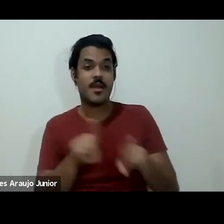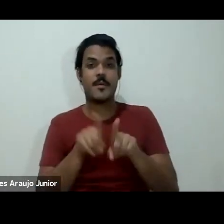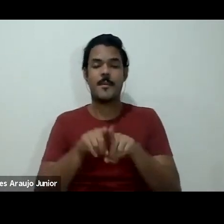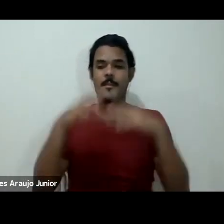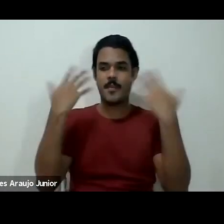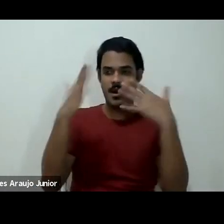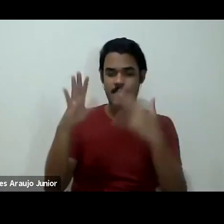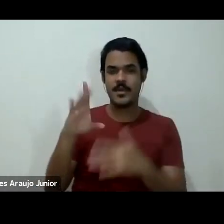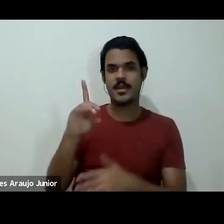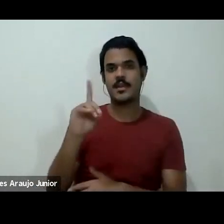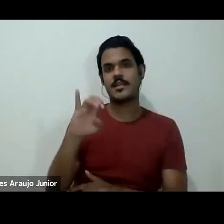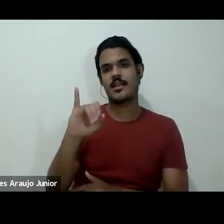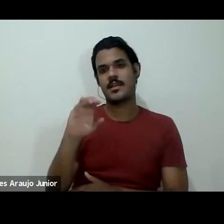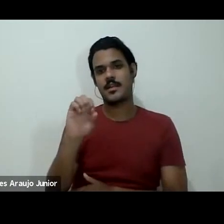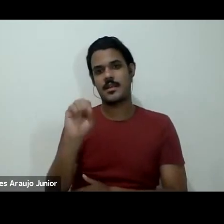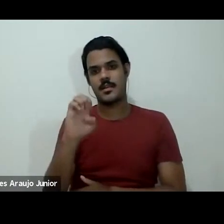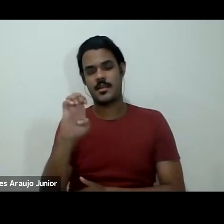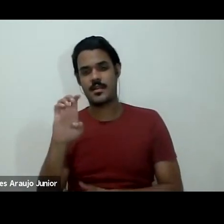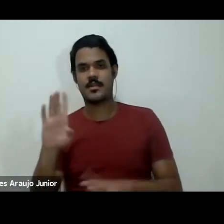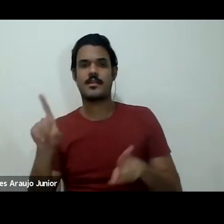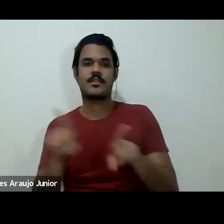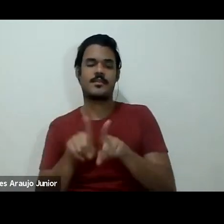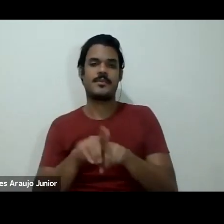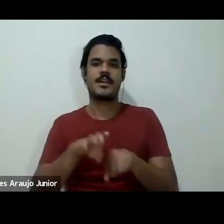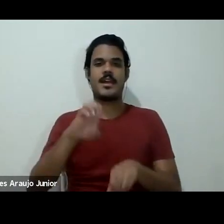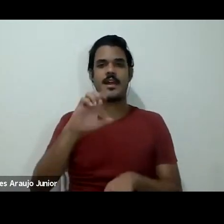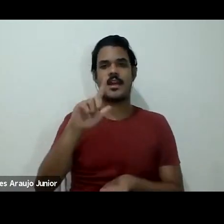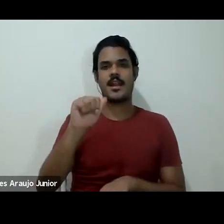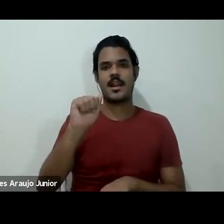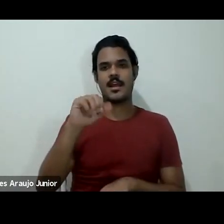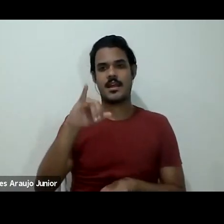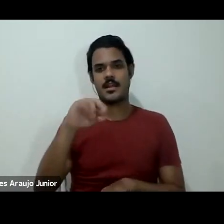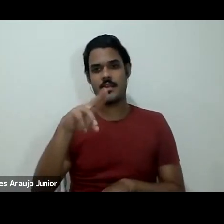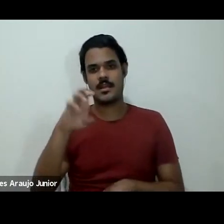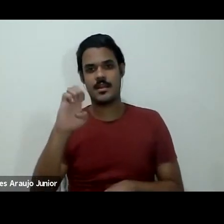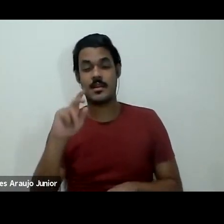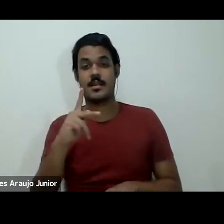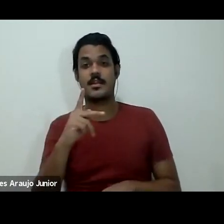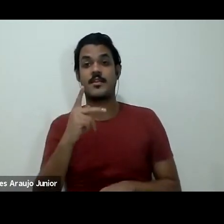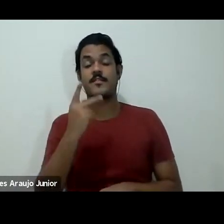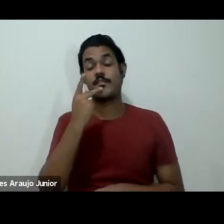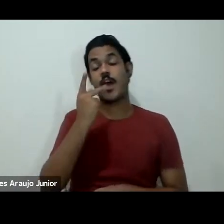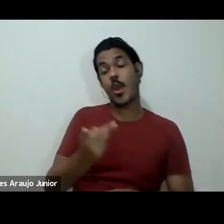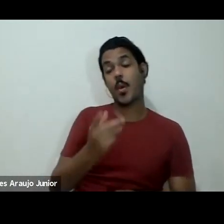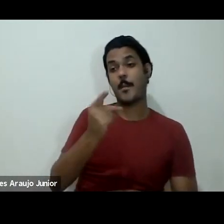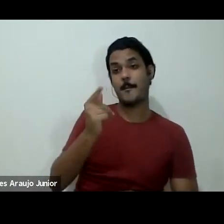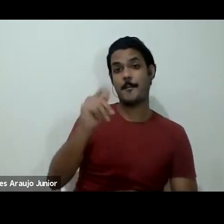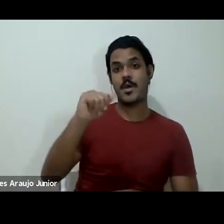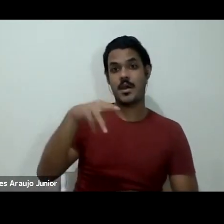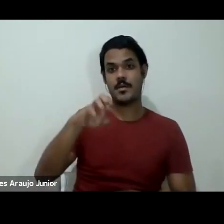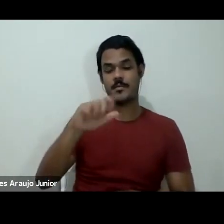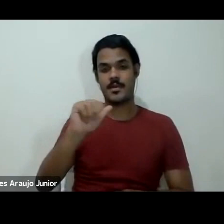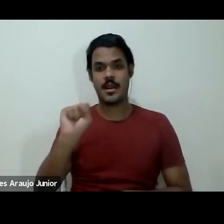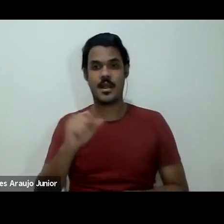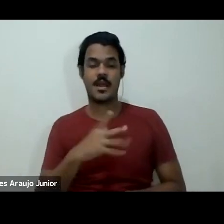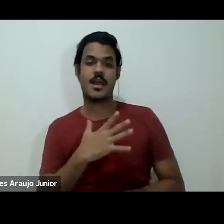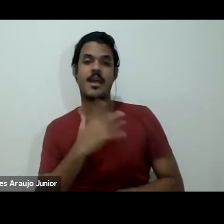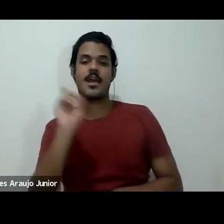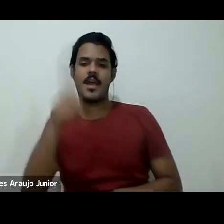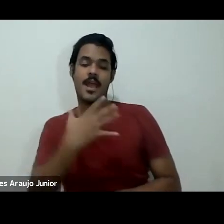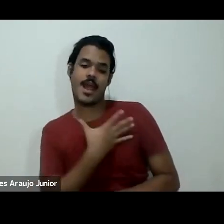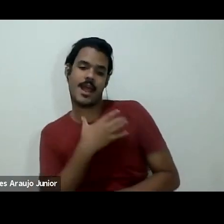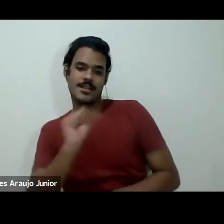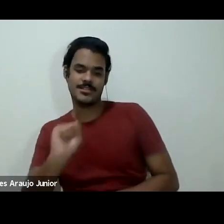Medina. Erlane Rosa, como diz Pamela, não é coincidência, é axé. Erlane foi